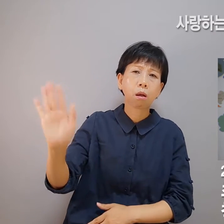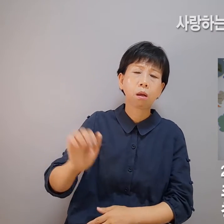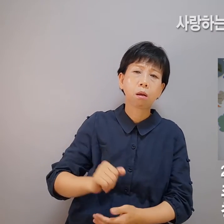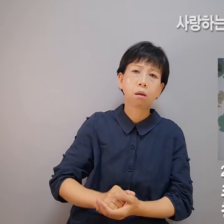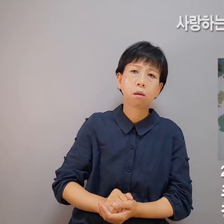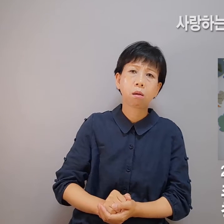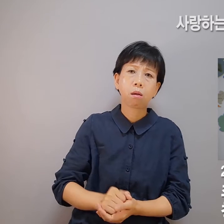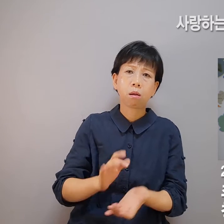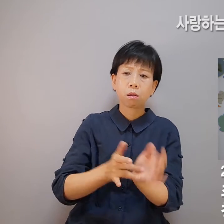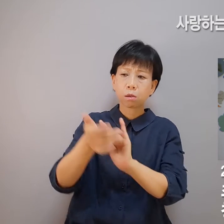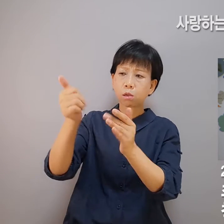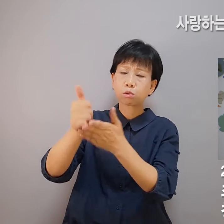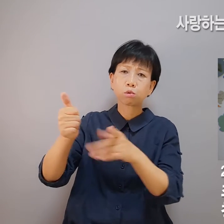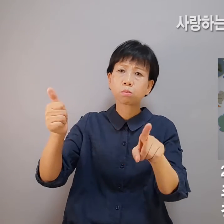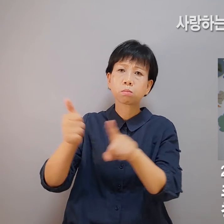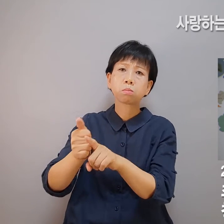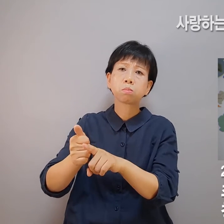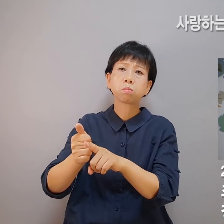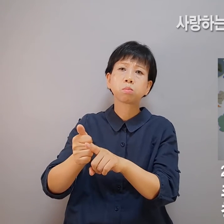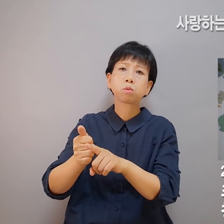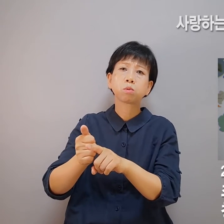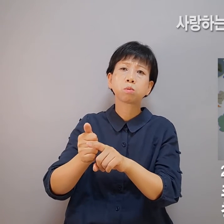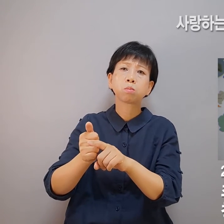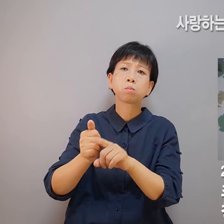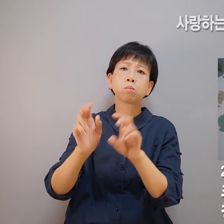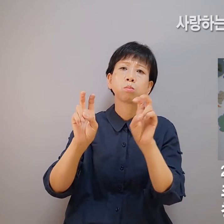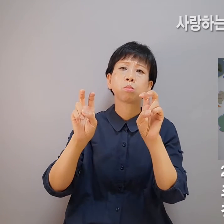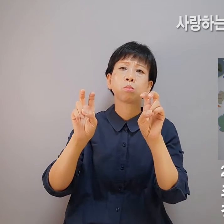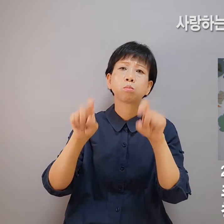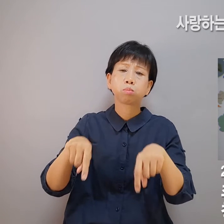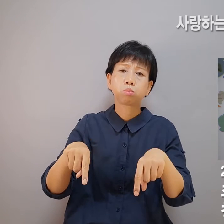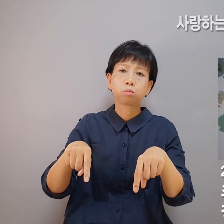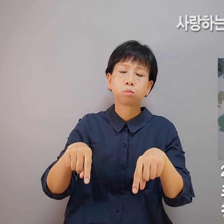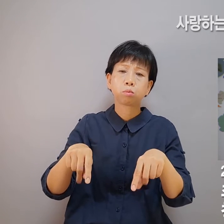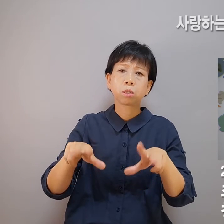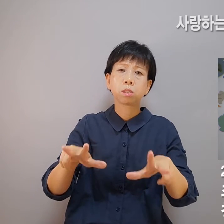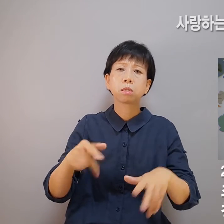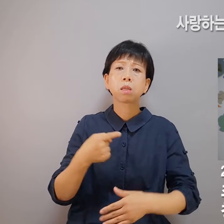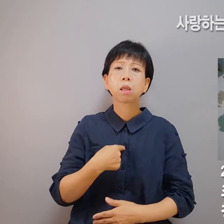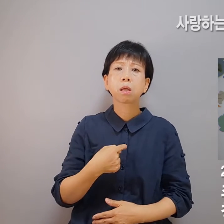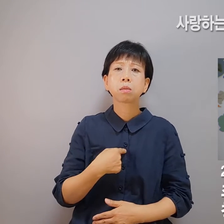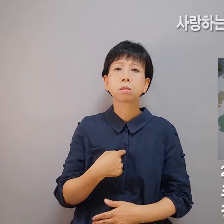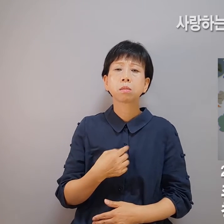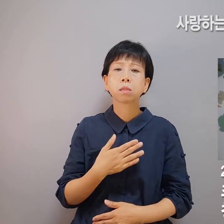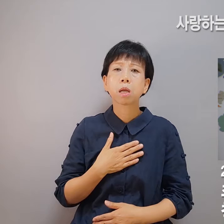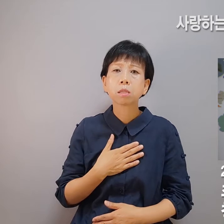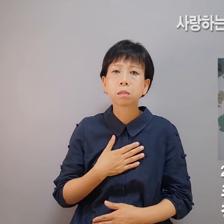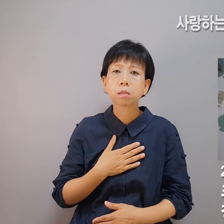않습니다. 그가 이렇게 말하죠. 난 더 이상 그리스도인이 아닙니다.